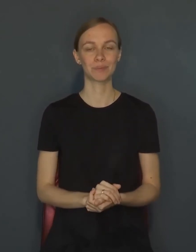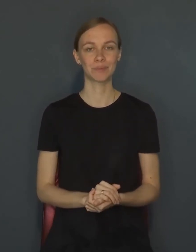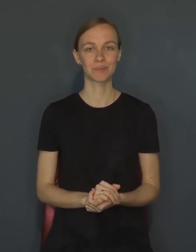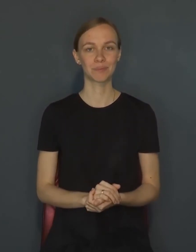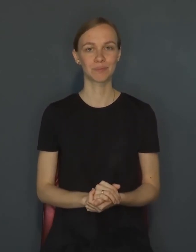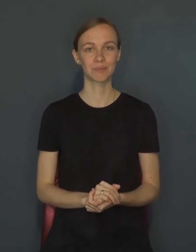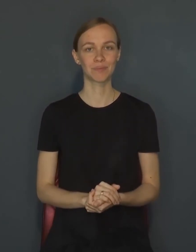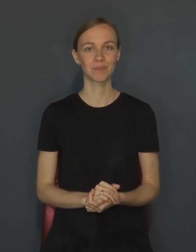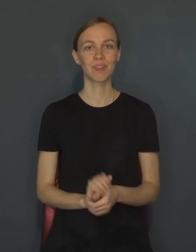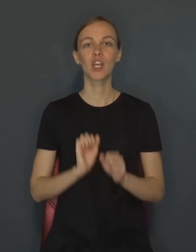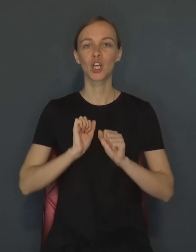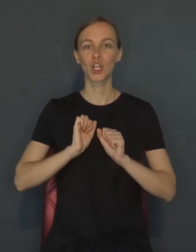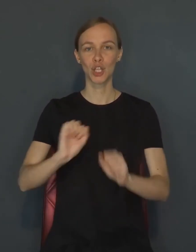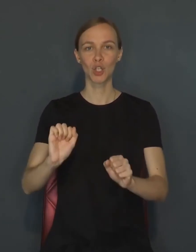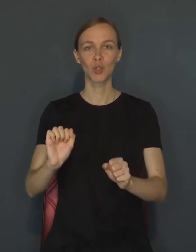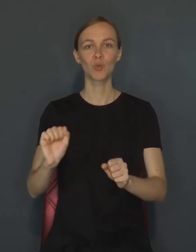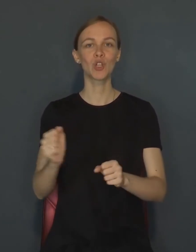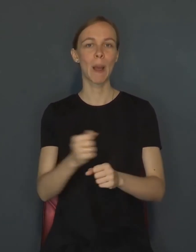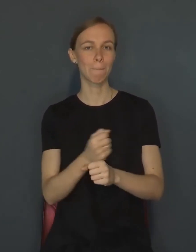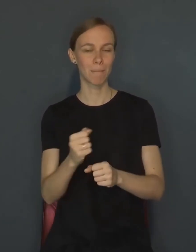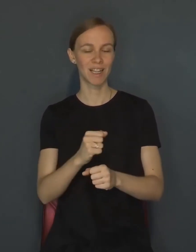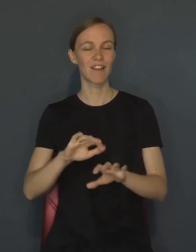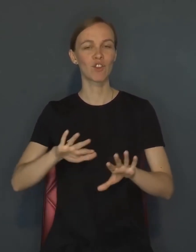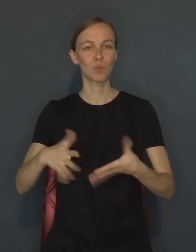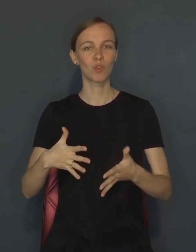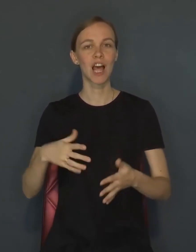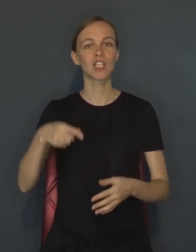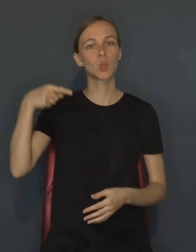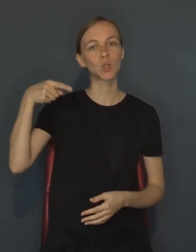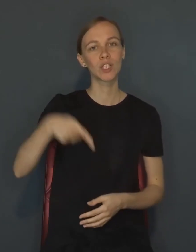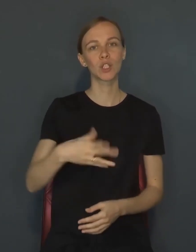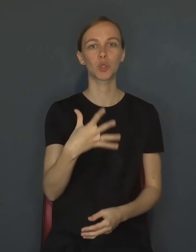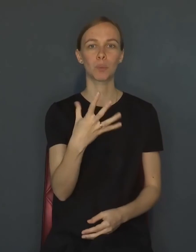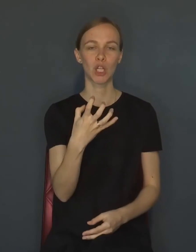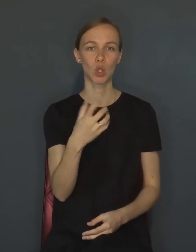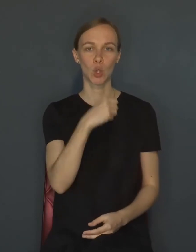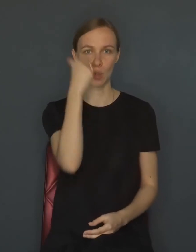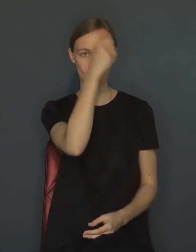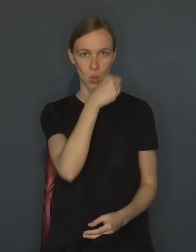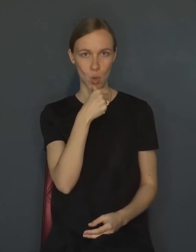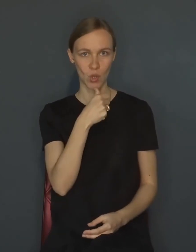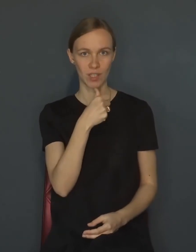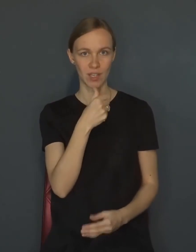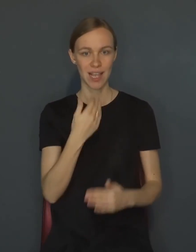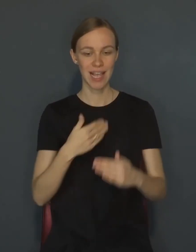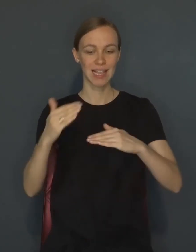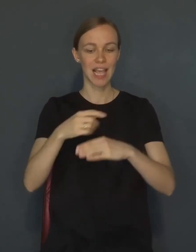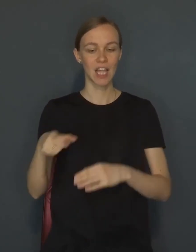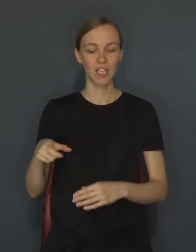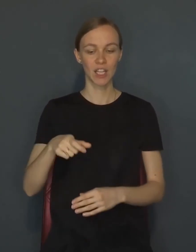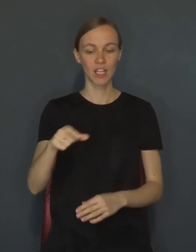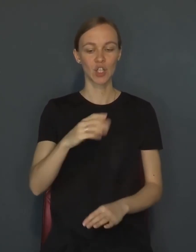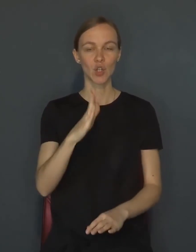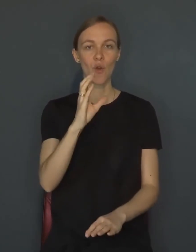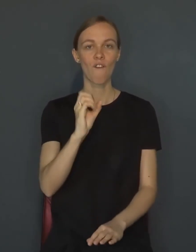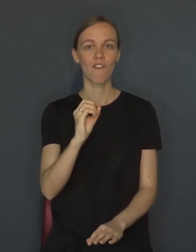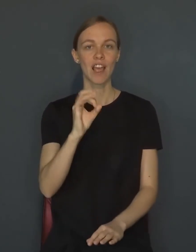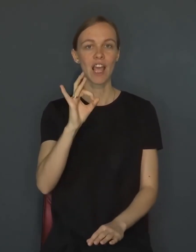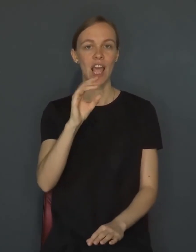Рішуча битва відбулася у 1500 році над річкою Ведрошем.